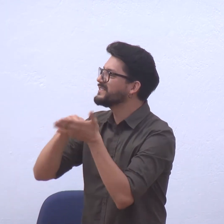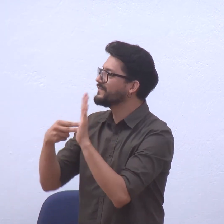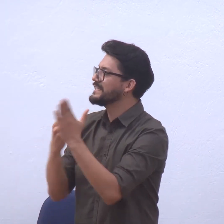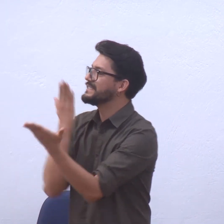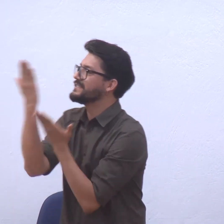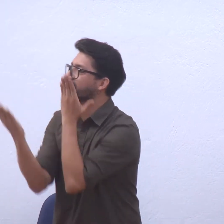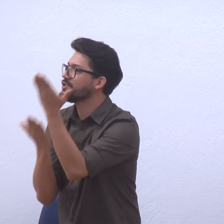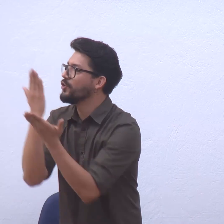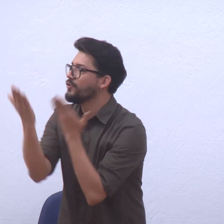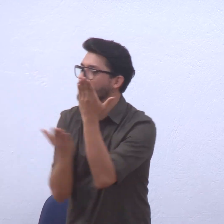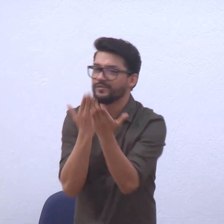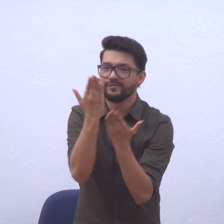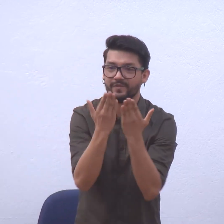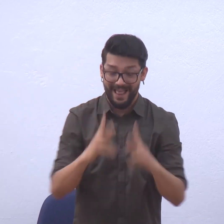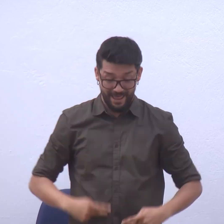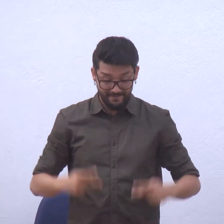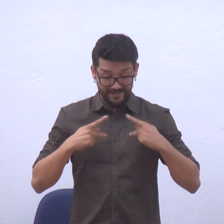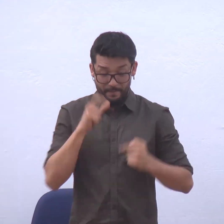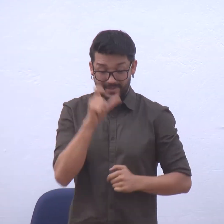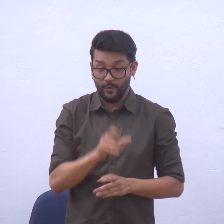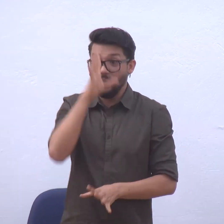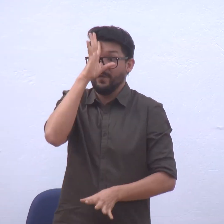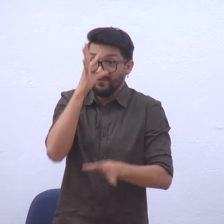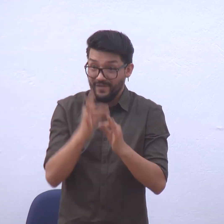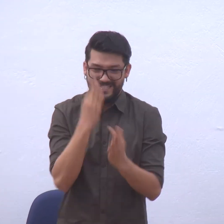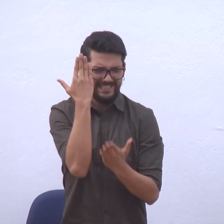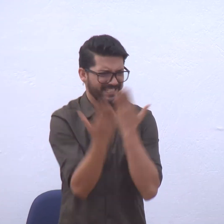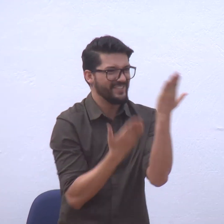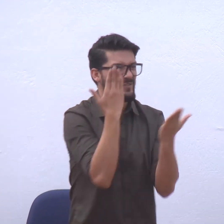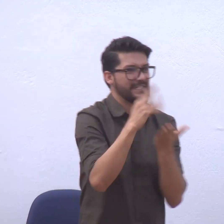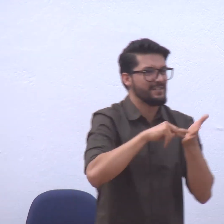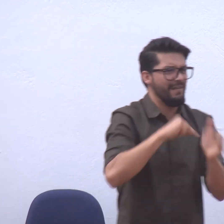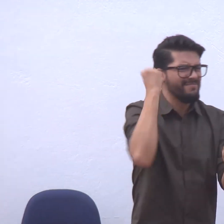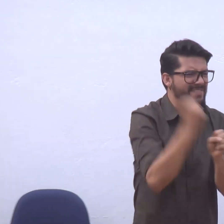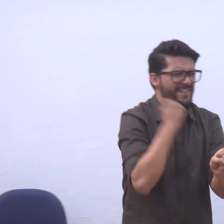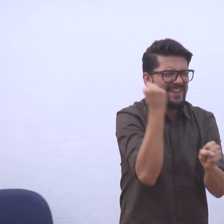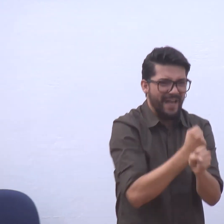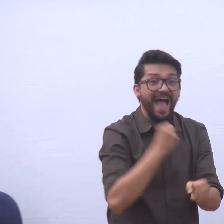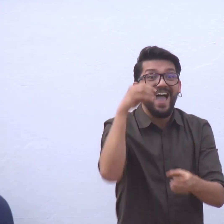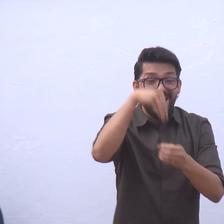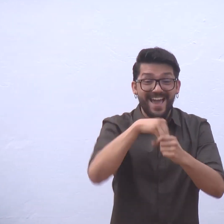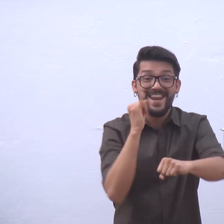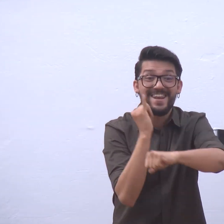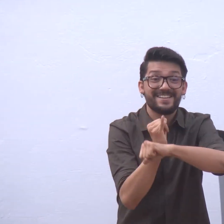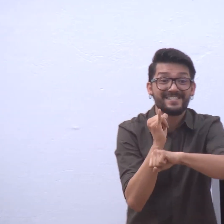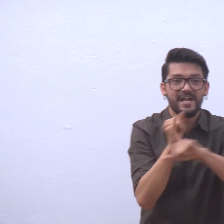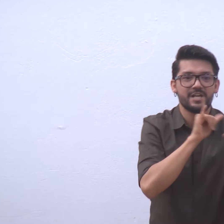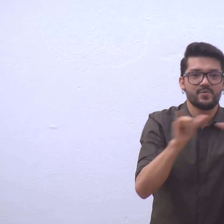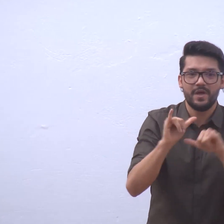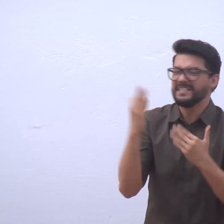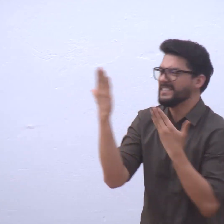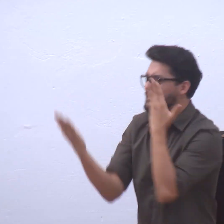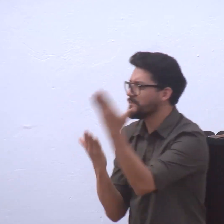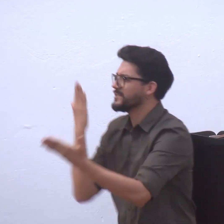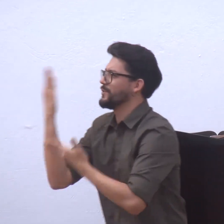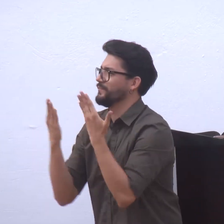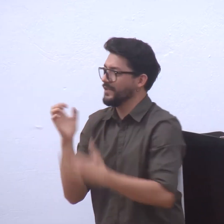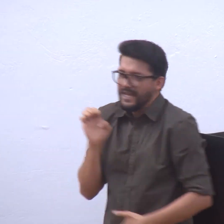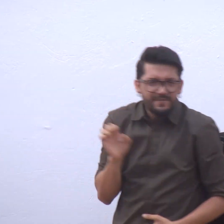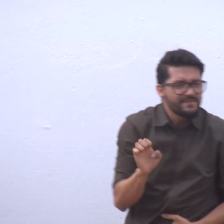lomos? Es cuando en nuestra vida de fe tenemos el proceso de servir y trabajar en la obra, de servirle al